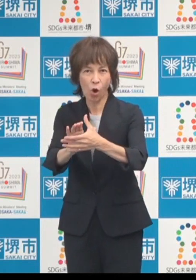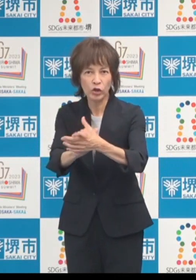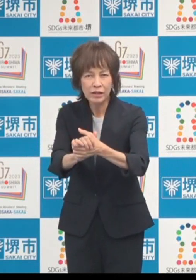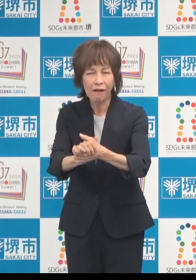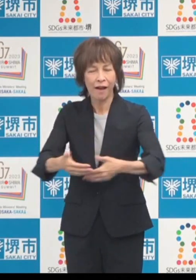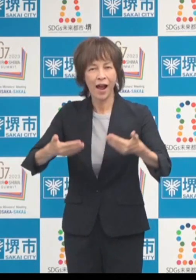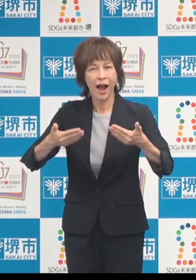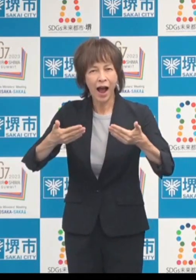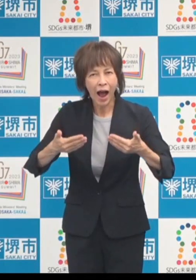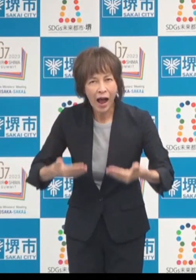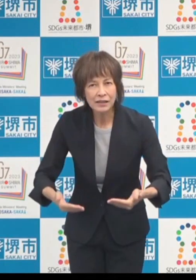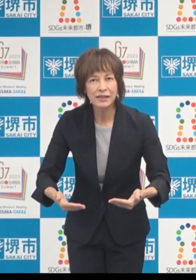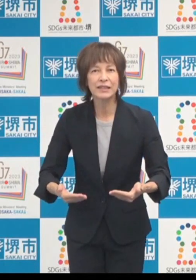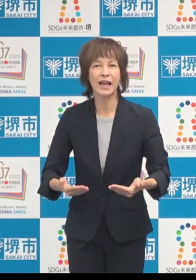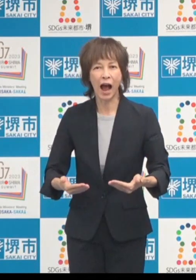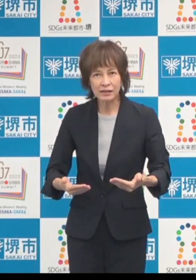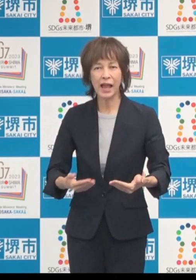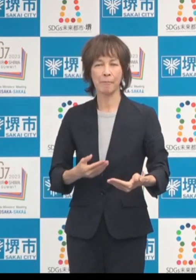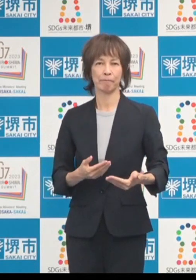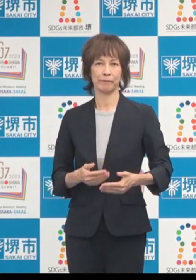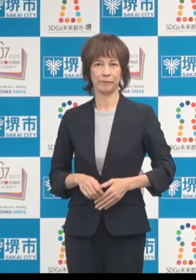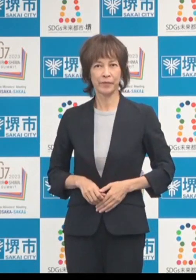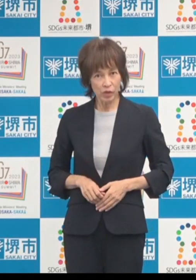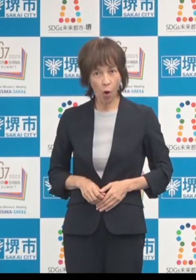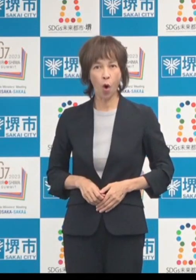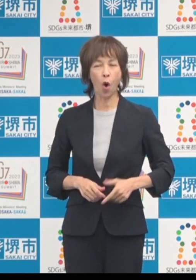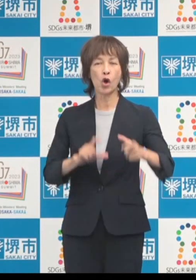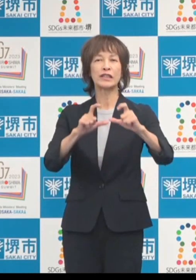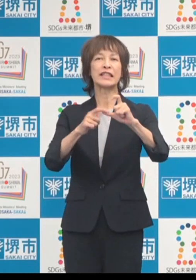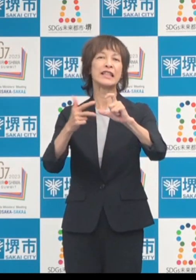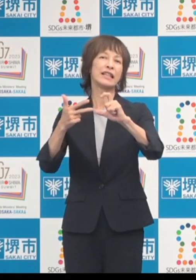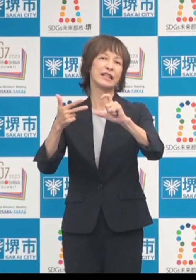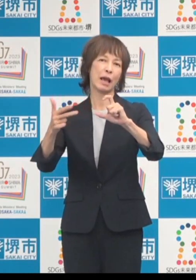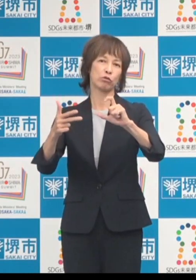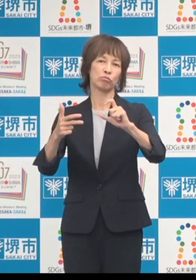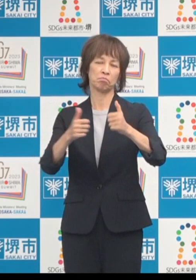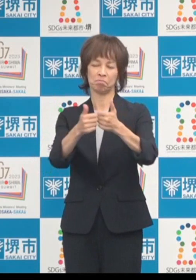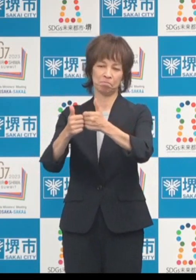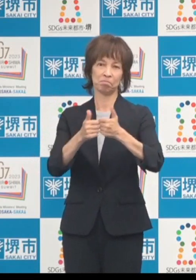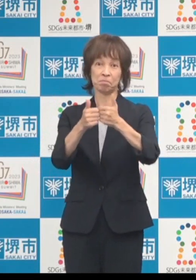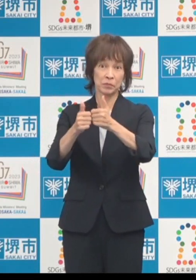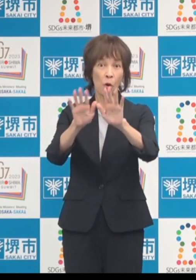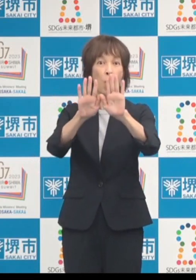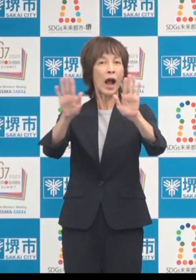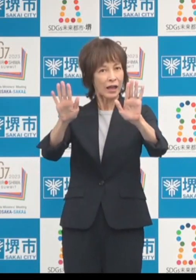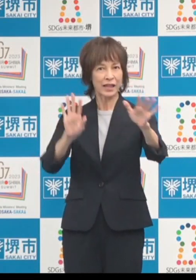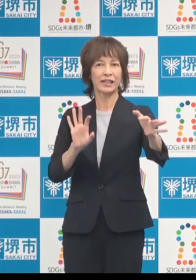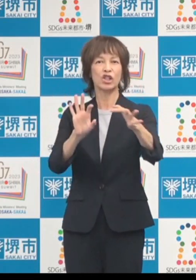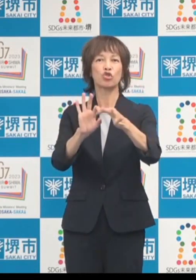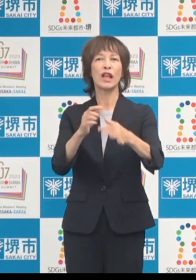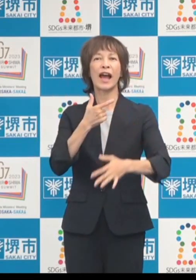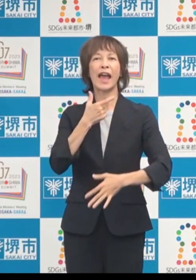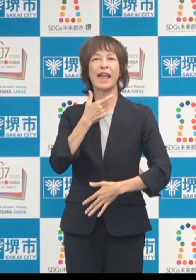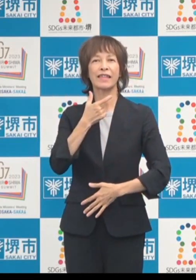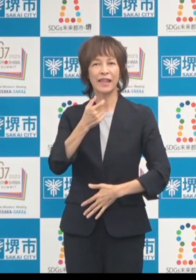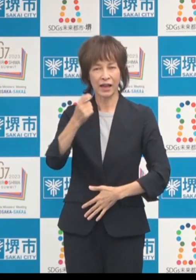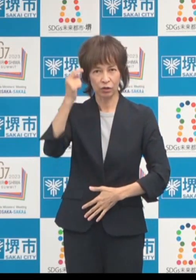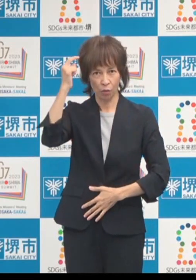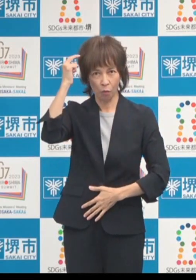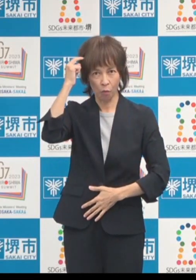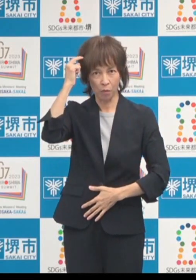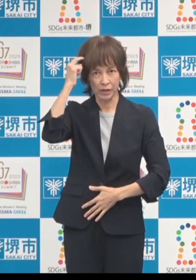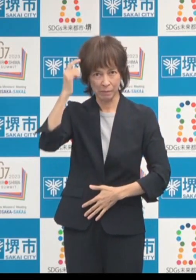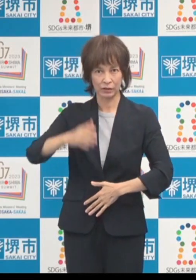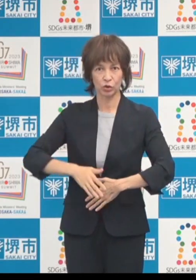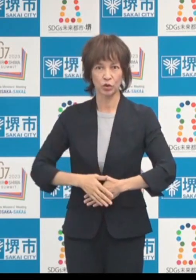安心安全の今回の G7 貿易大臣会合の開催につなげたいと考えております。